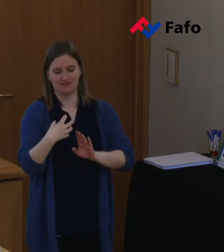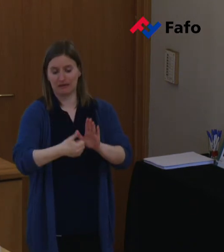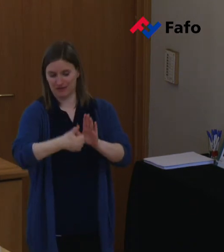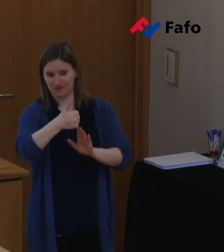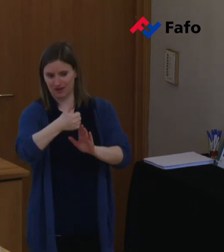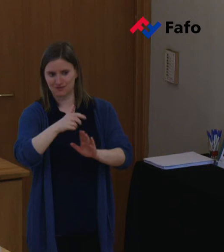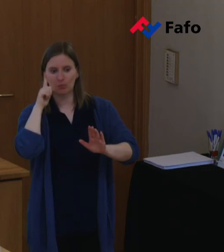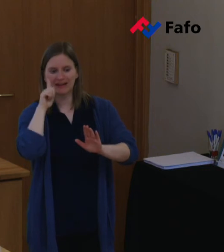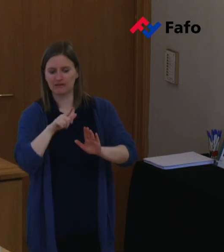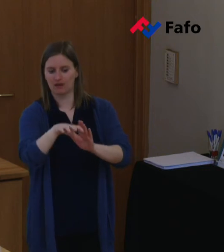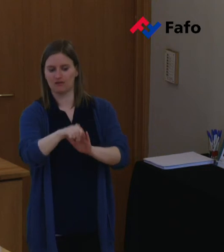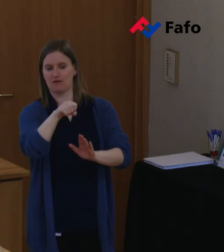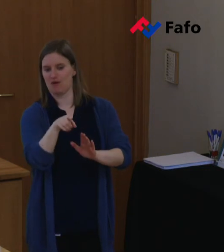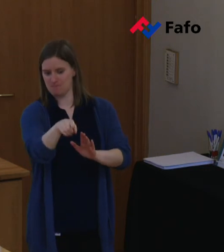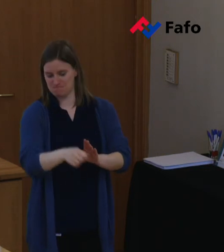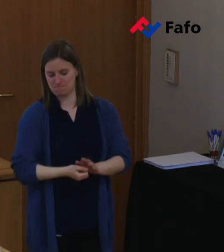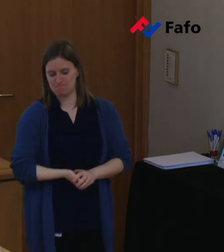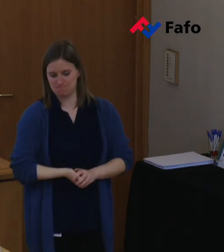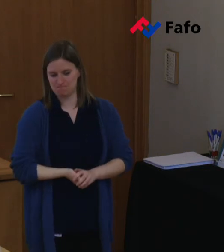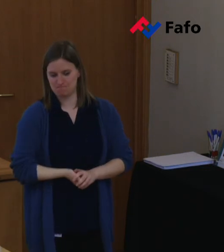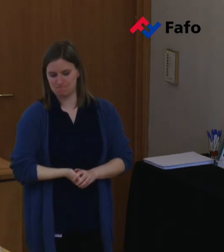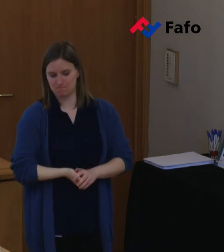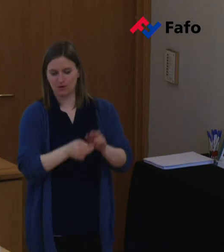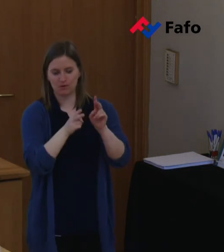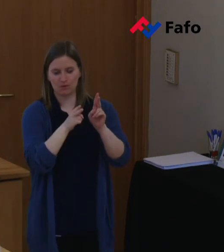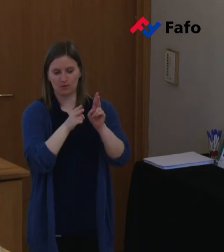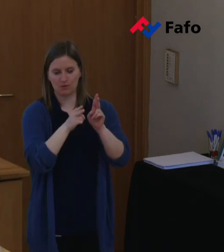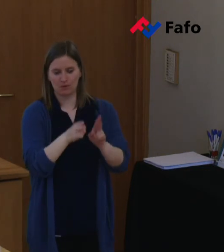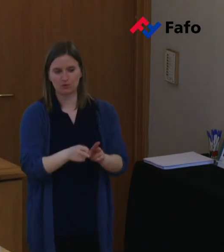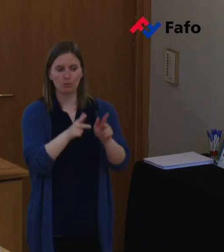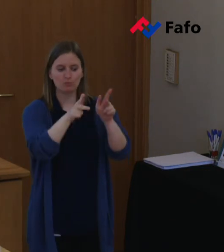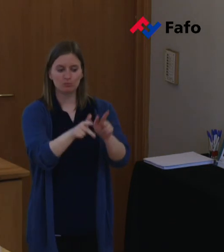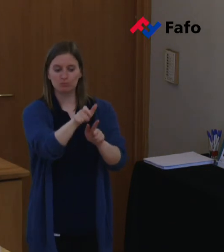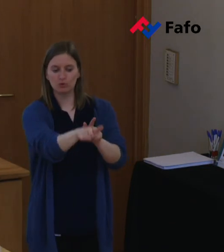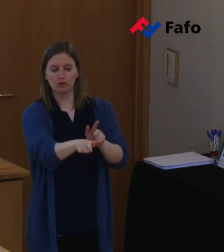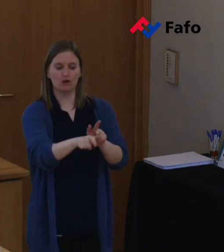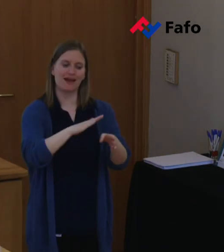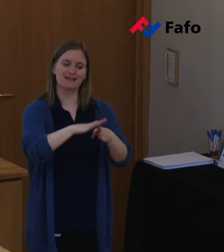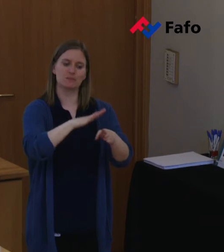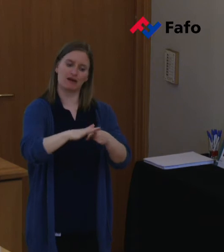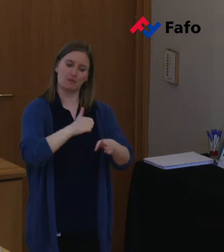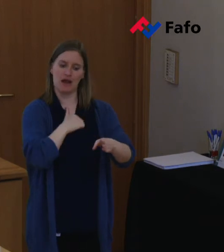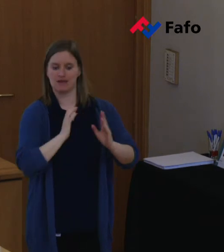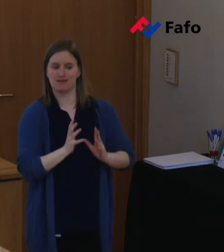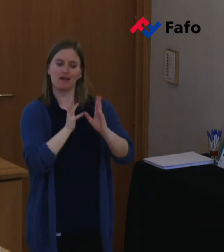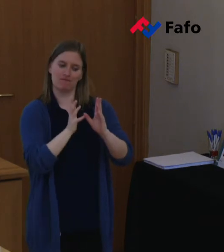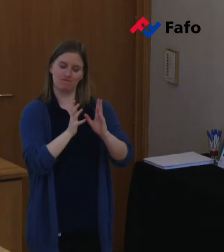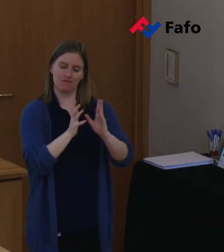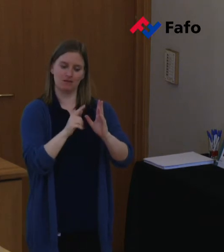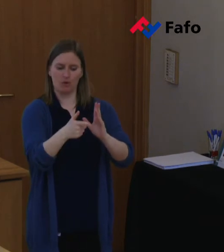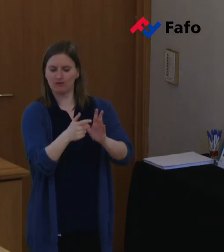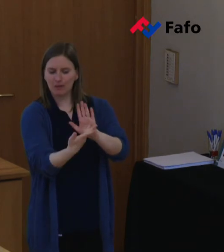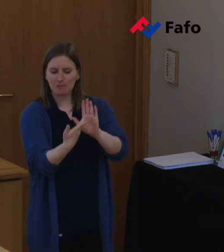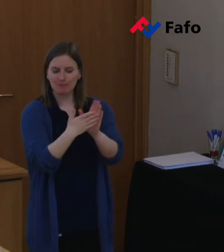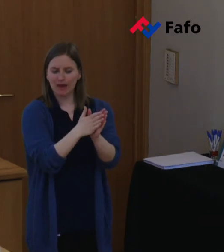trakk fram. Og at det brukeren som ekspert på eget liv og med og